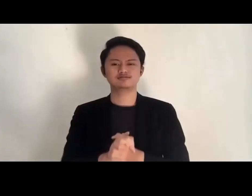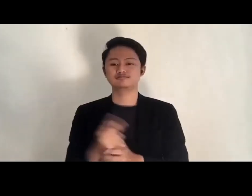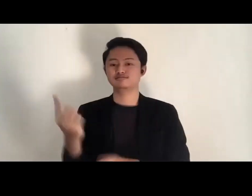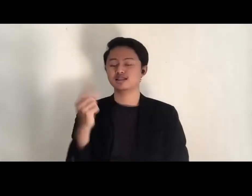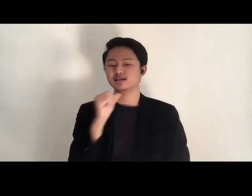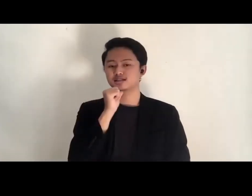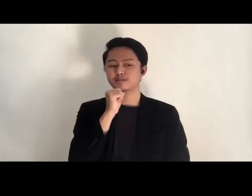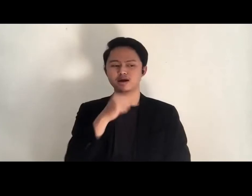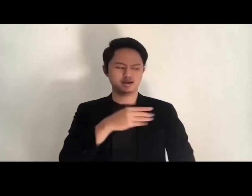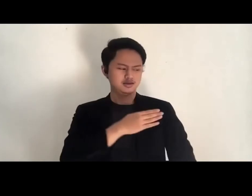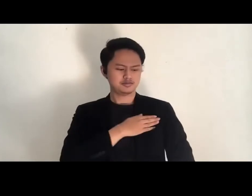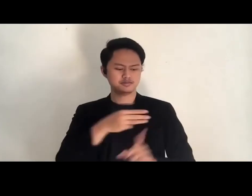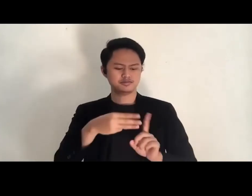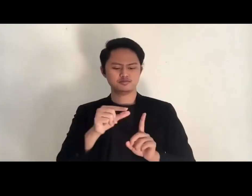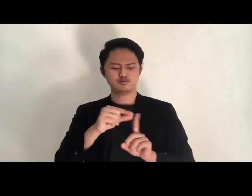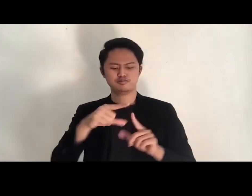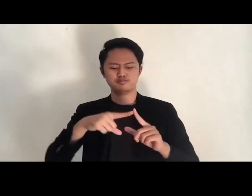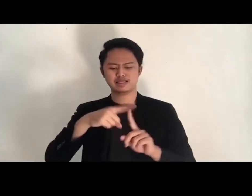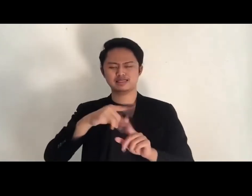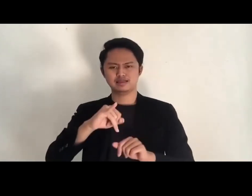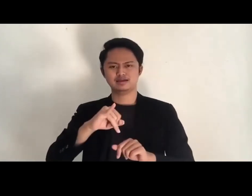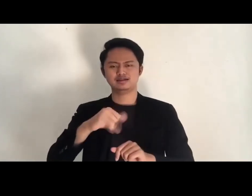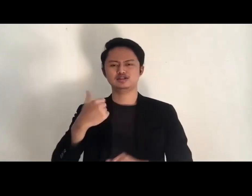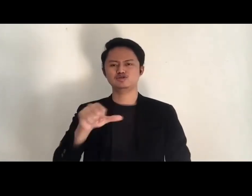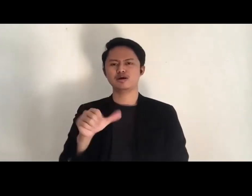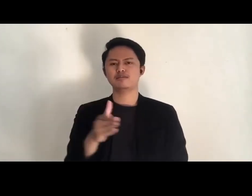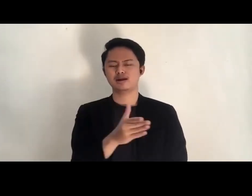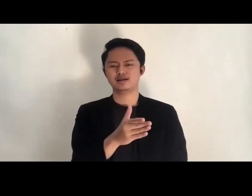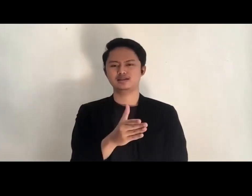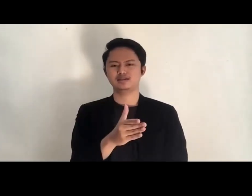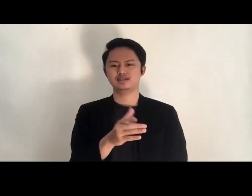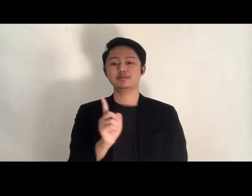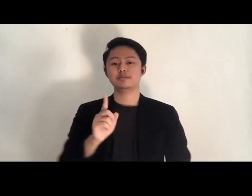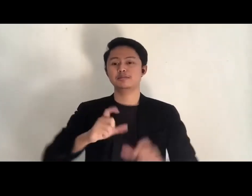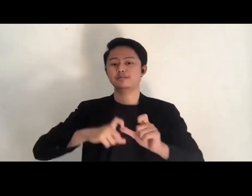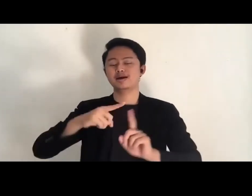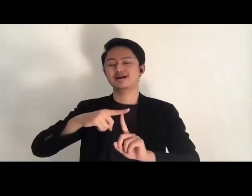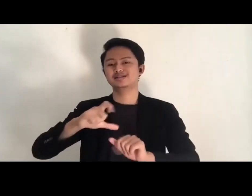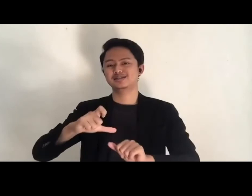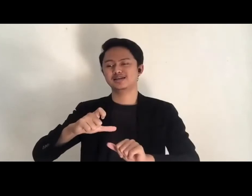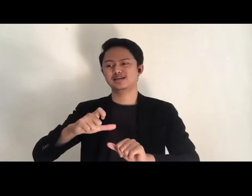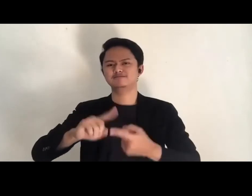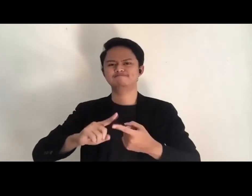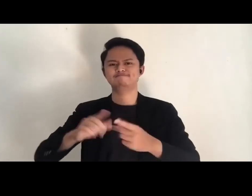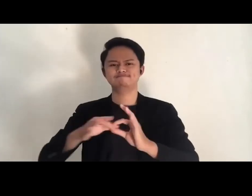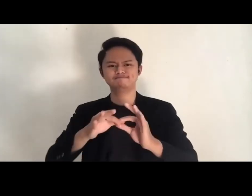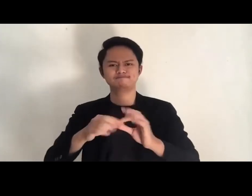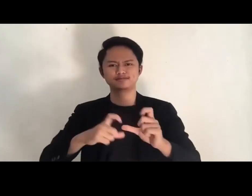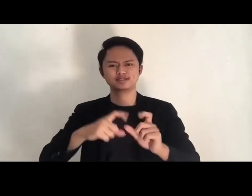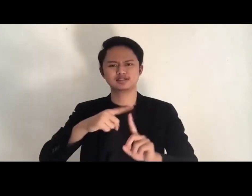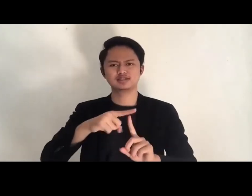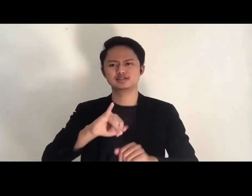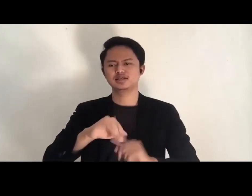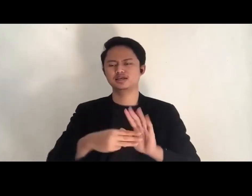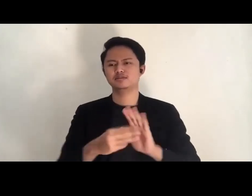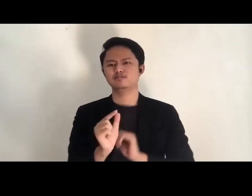Bupati Sumba Barat ketika Yayasan Sayangi Tunas Cilik melalui mitra di bawahnya Stimulan,